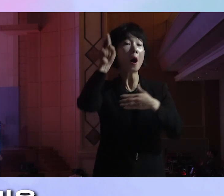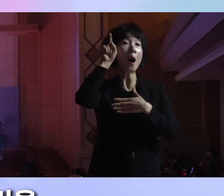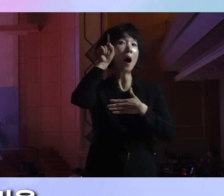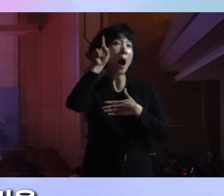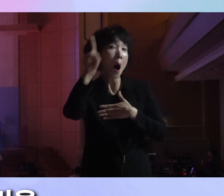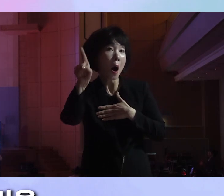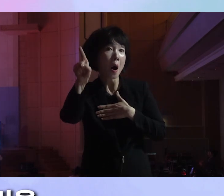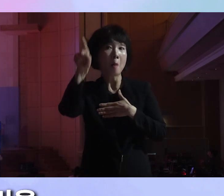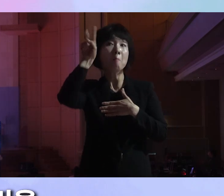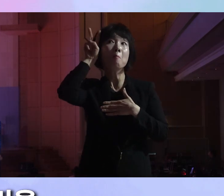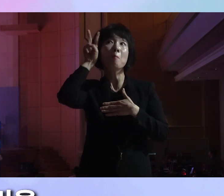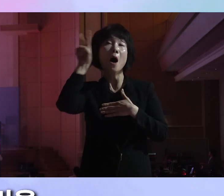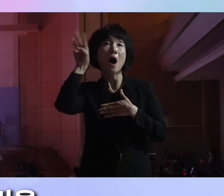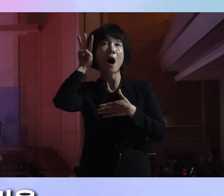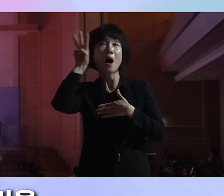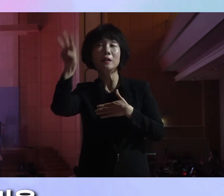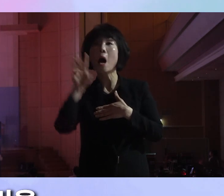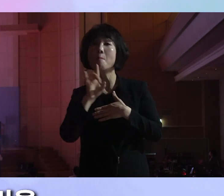이루어져서